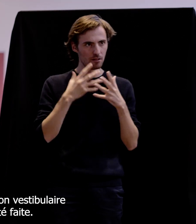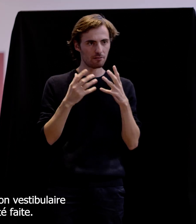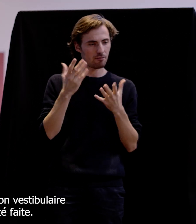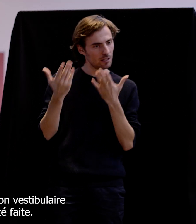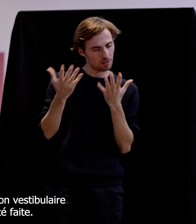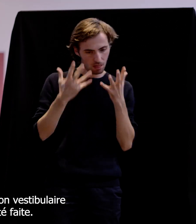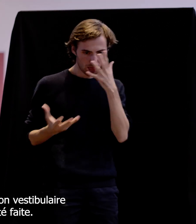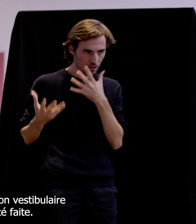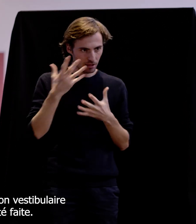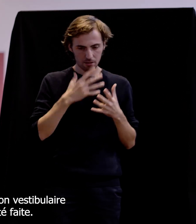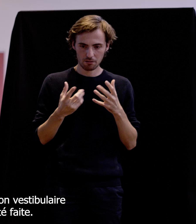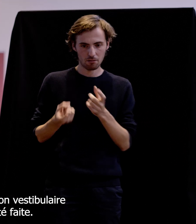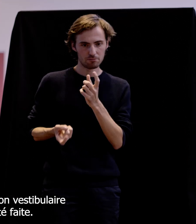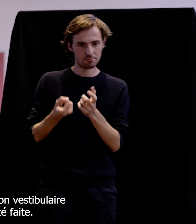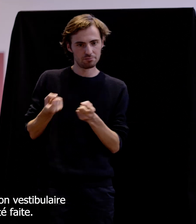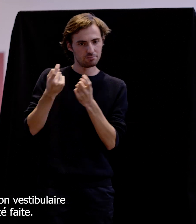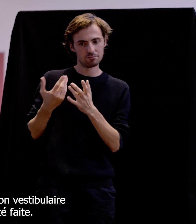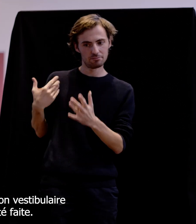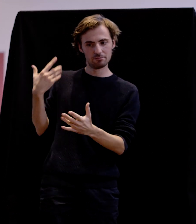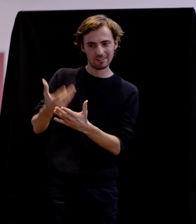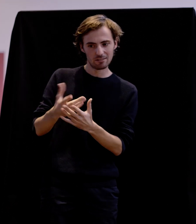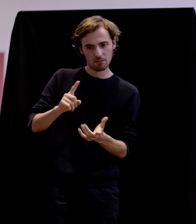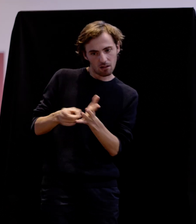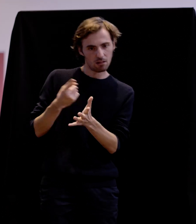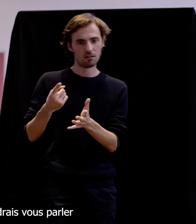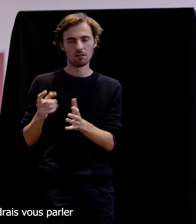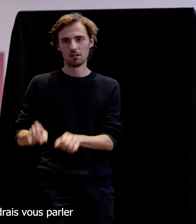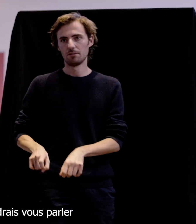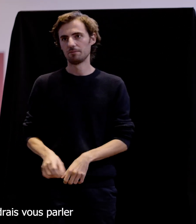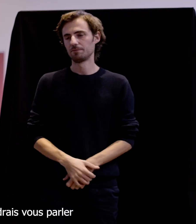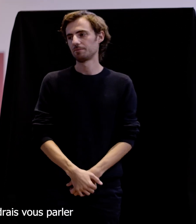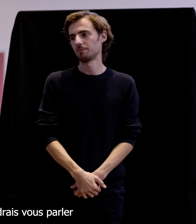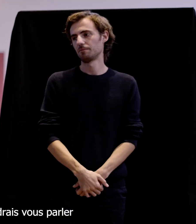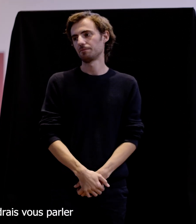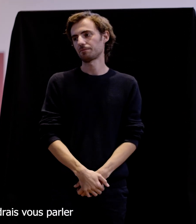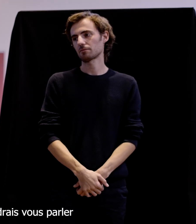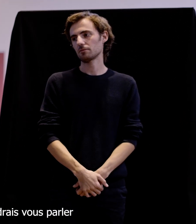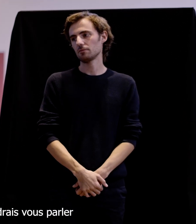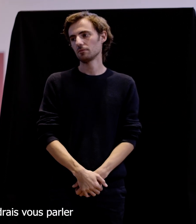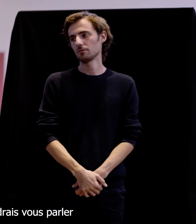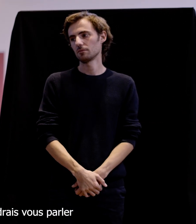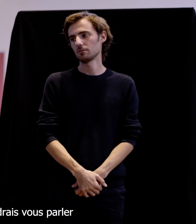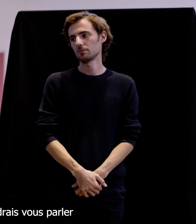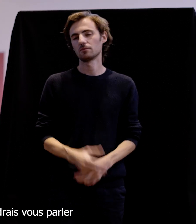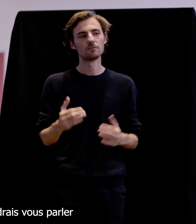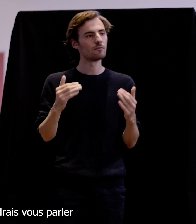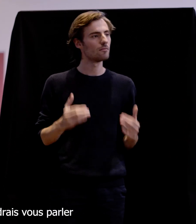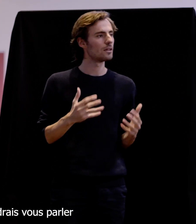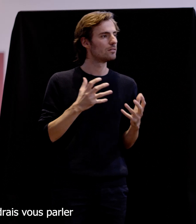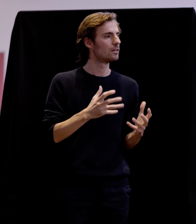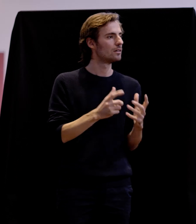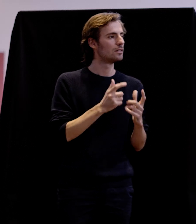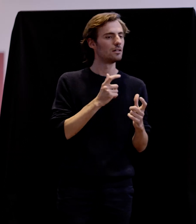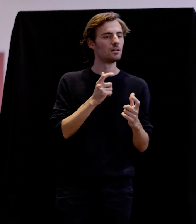l'équilibre, toute la rééducation vestibulaire qui avait été faite. Donc après, je voudrais vous parler